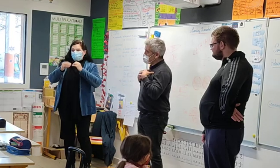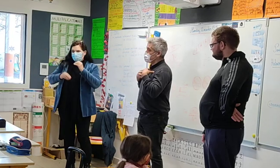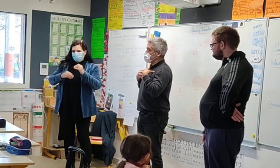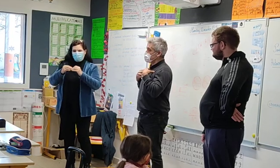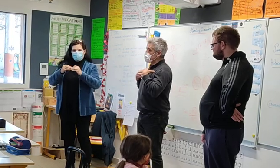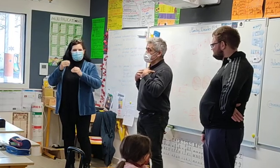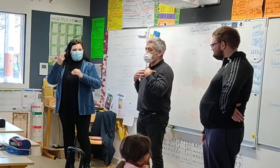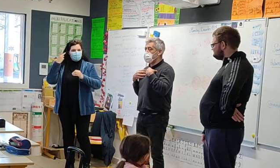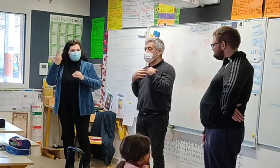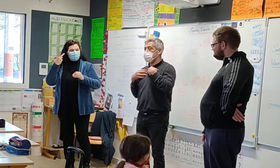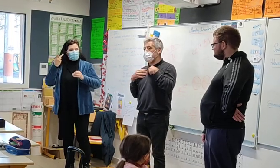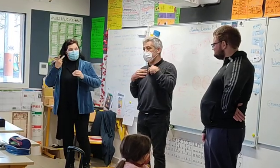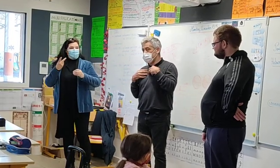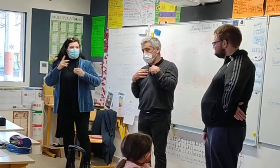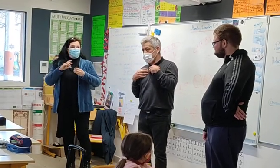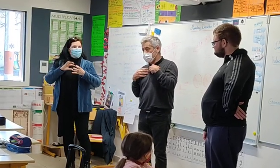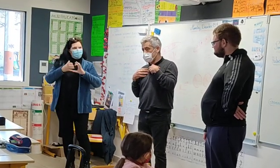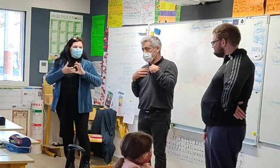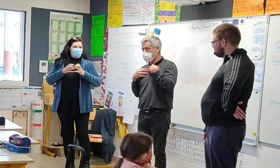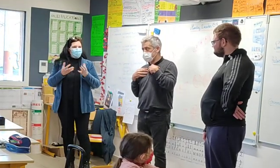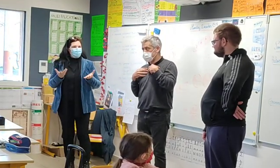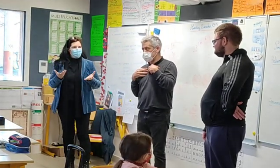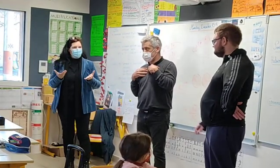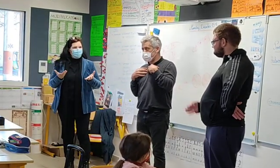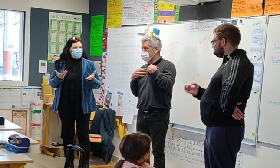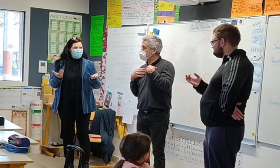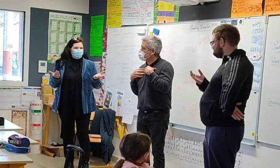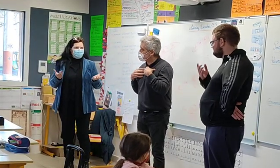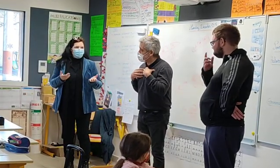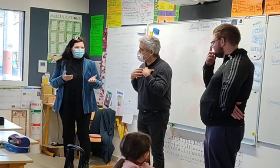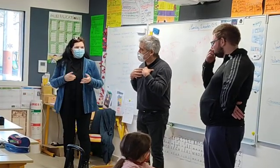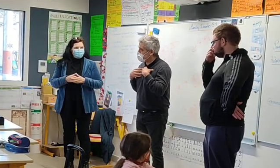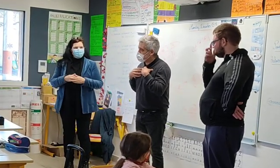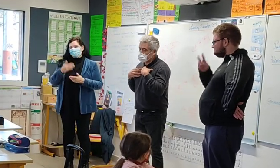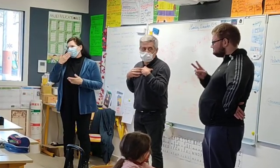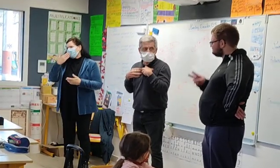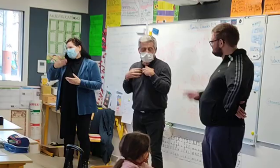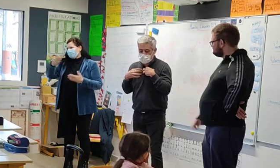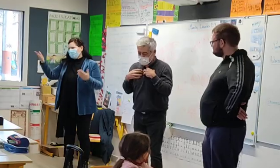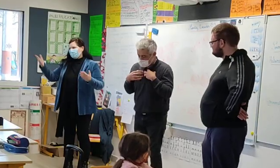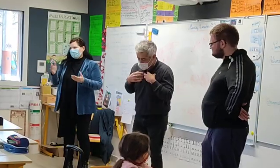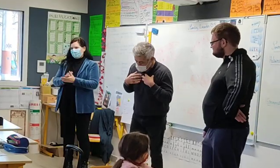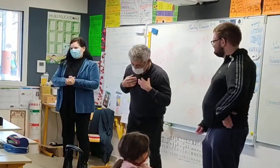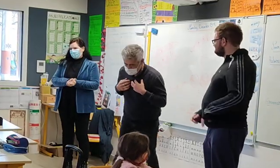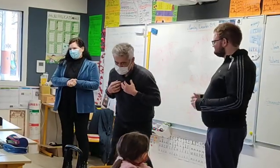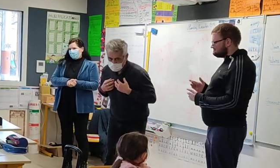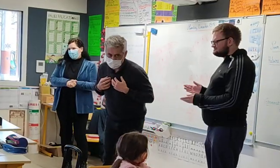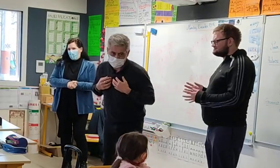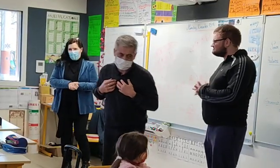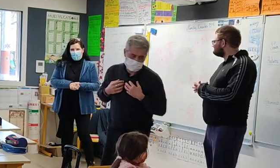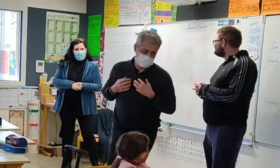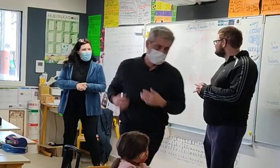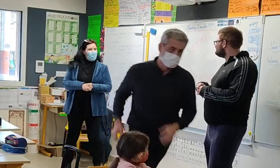nous semble normal, ça peut être très difficile. Je vous remercie par avance et je laisse la place à Thomas.